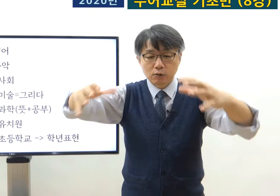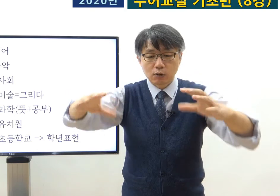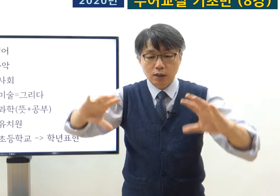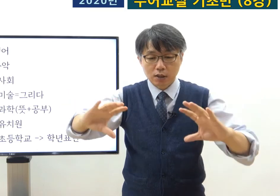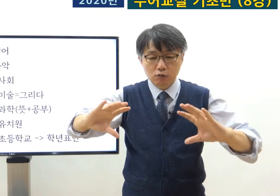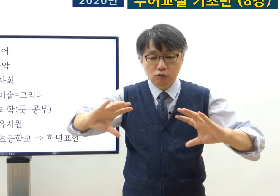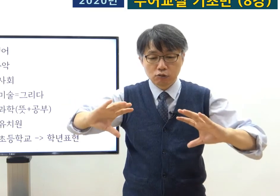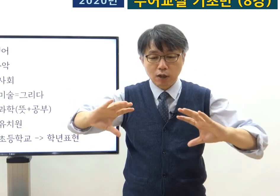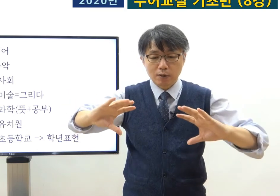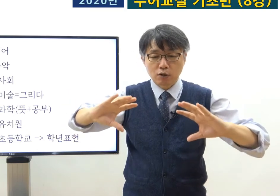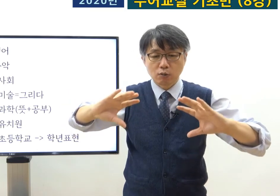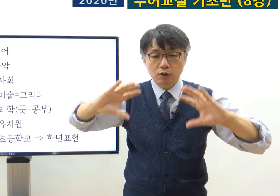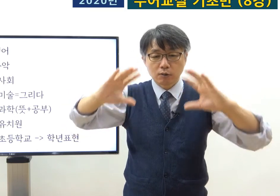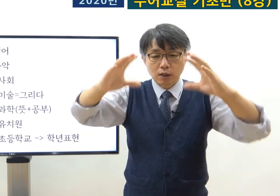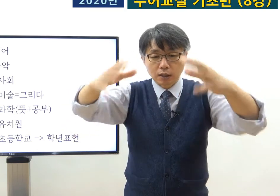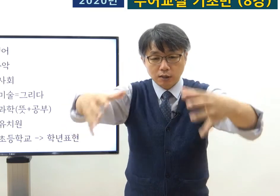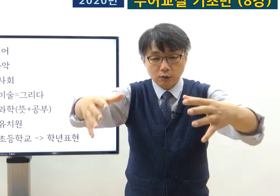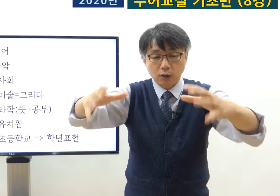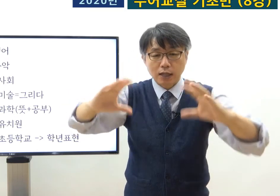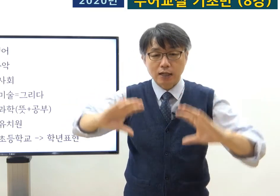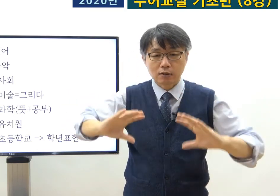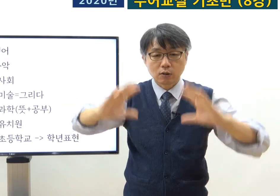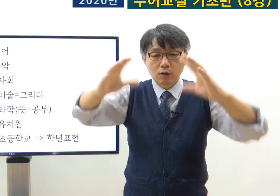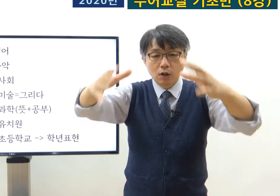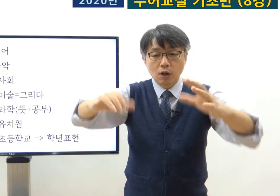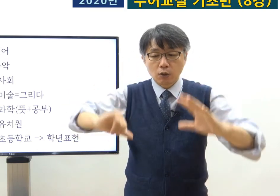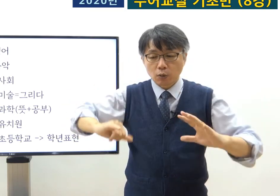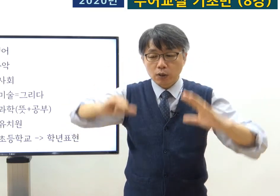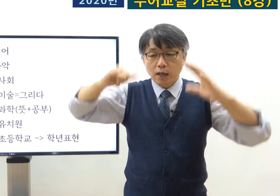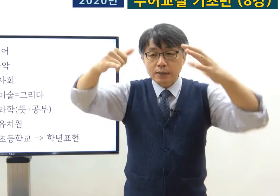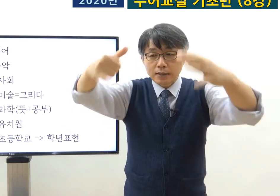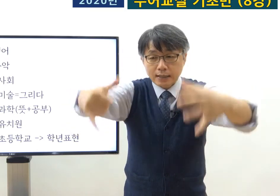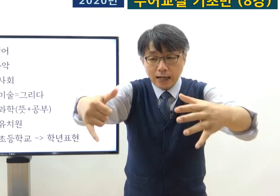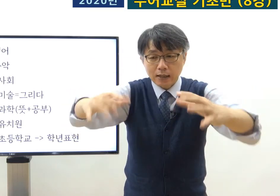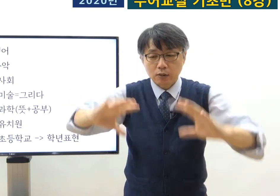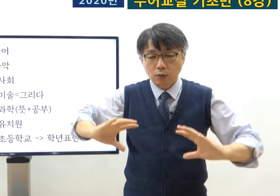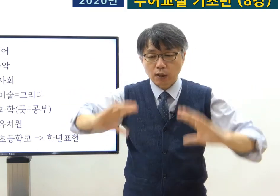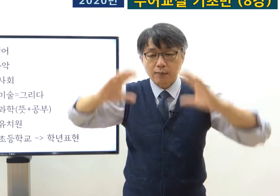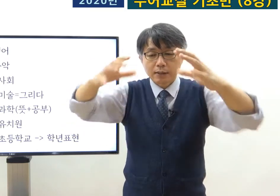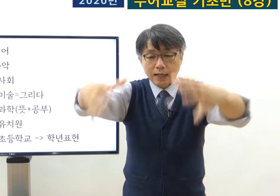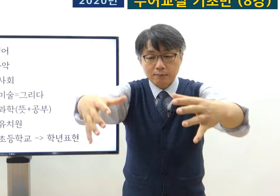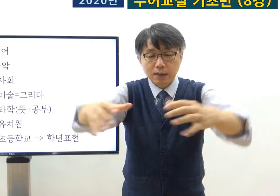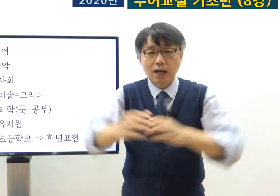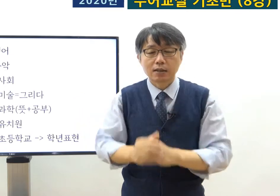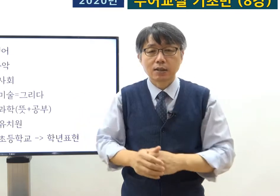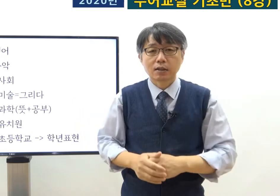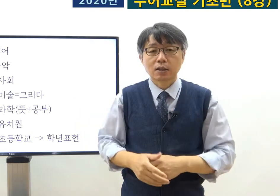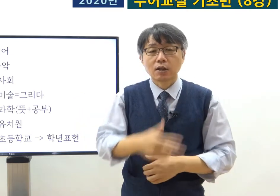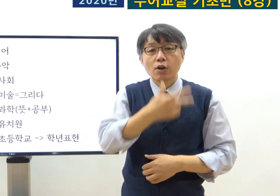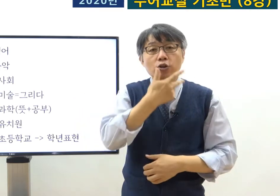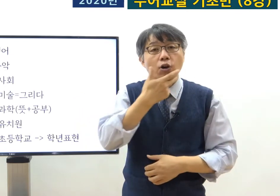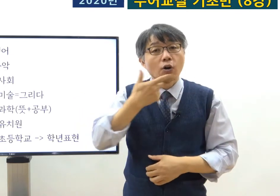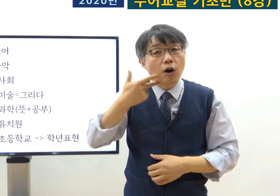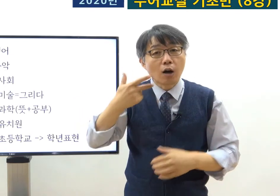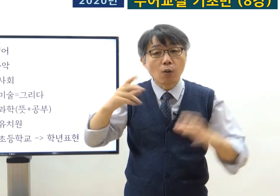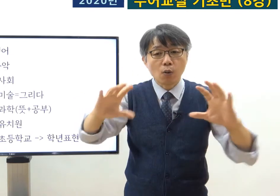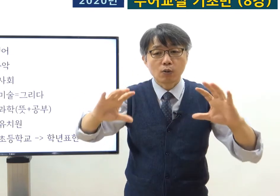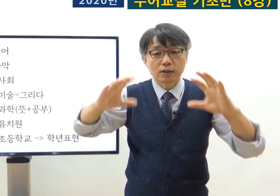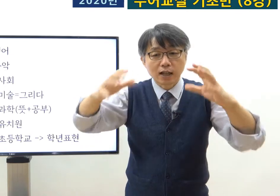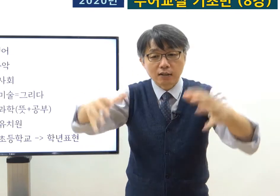이제 지구본처럼 이렇게 되는 거, 이렇게 나라거든요. 이렇게 하면 세상, 이렇게 하면 나라입니다. 근데 이렇게 영어하고 나라는